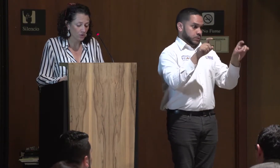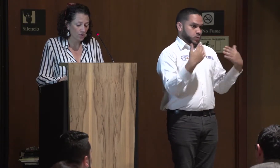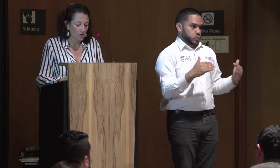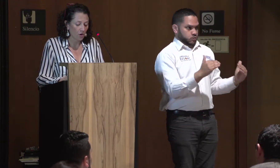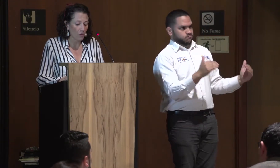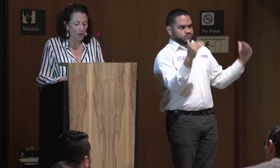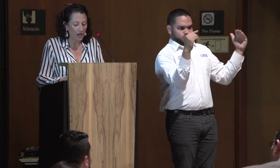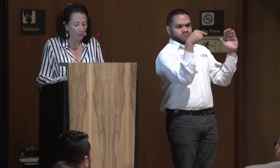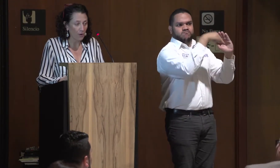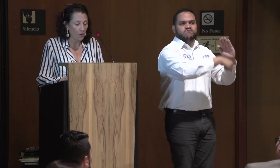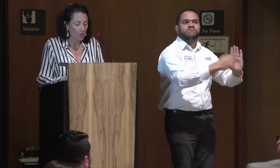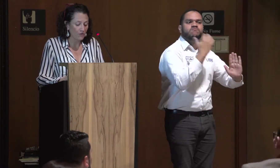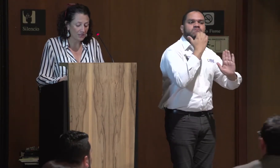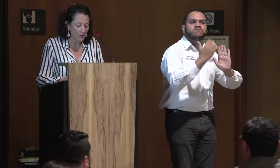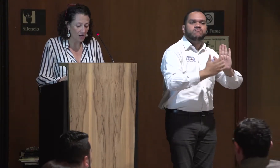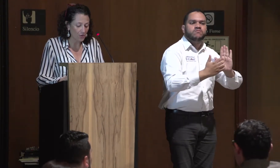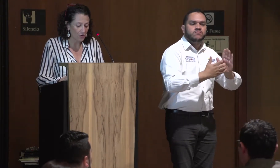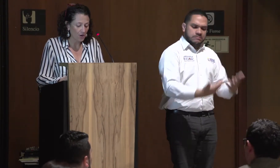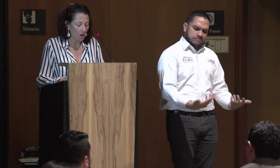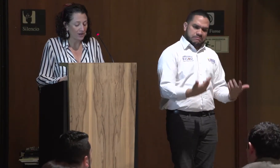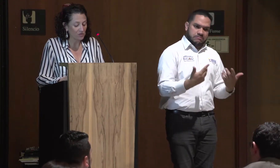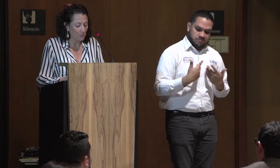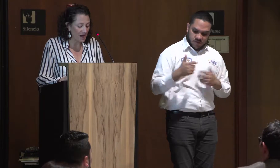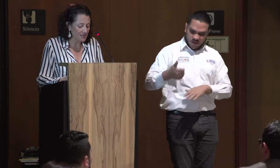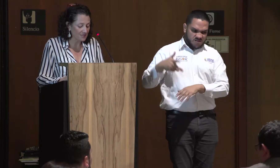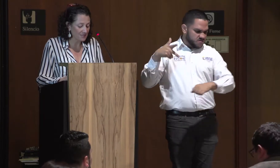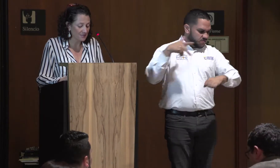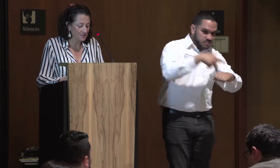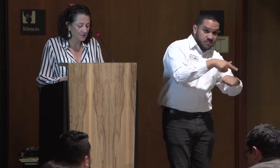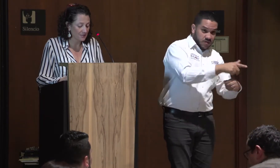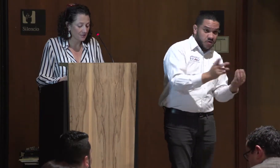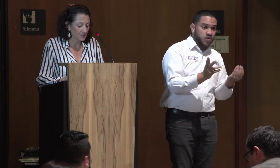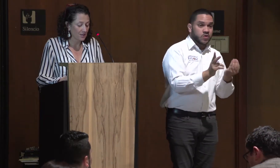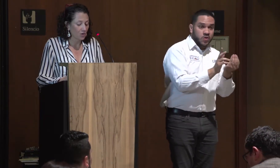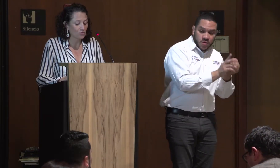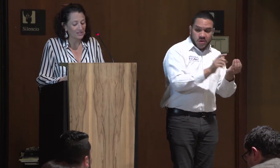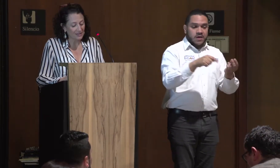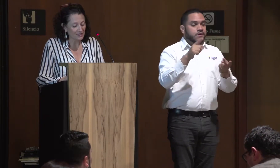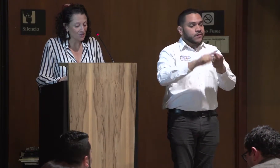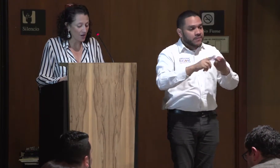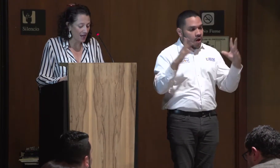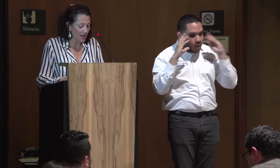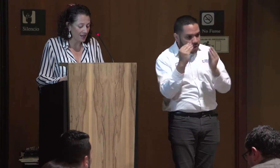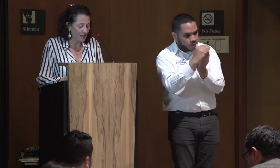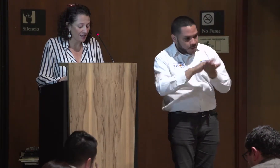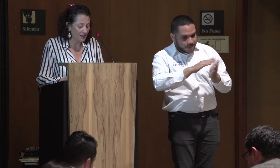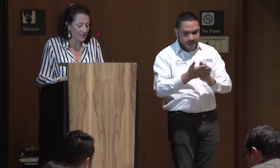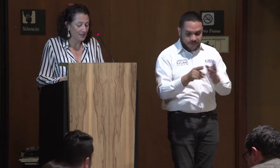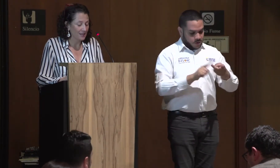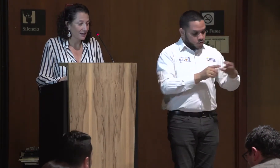complejos como, por ejemplo, victimario, acuerdos de paz, justicia